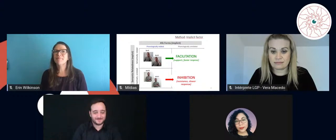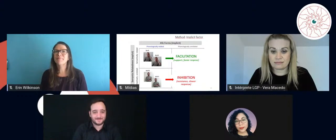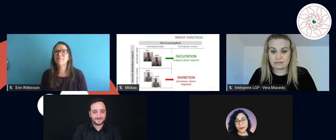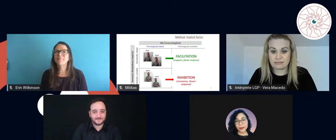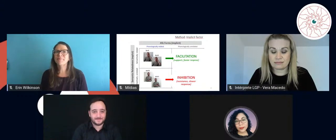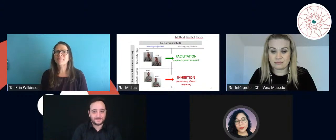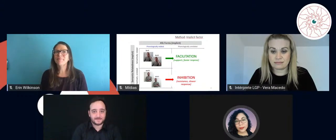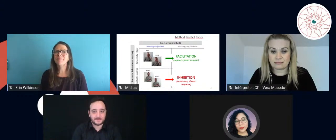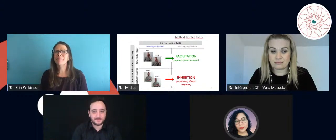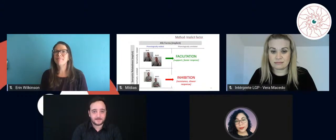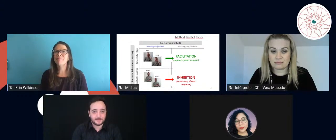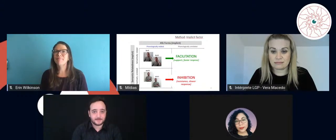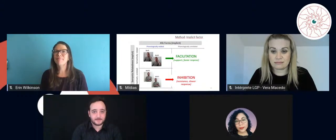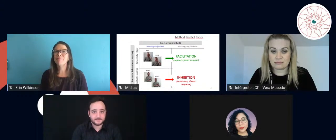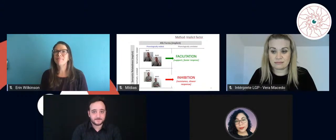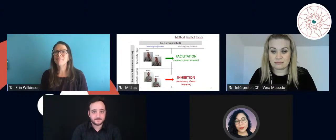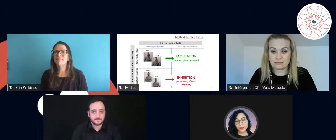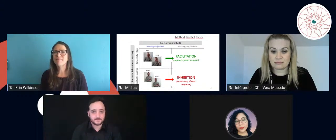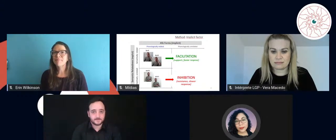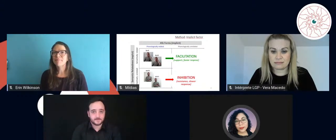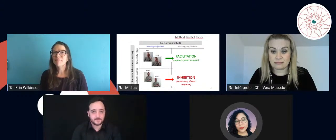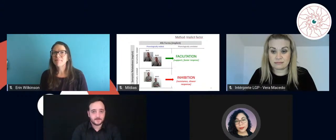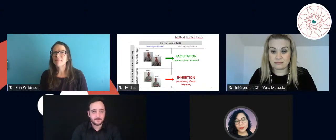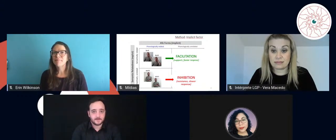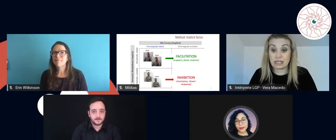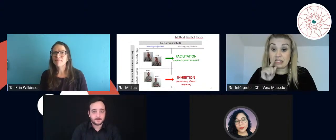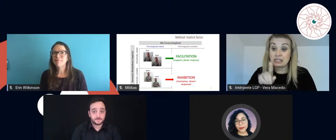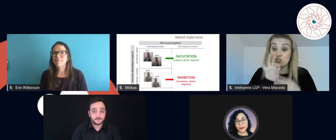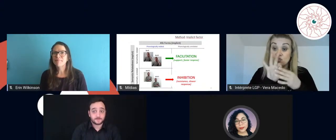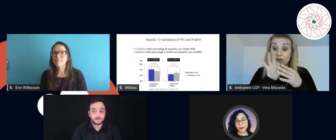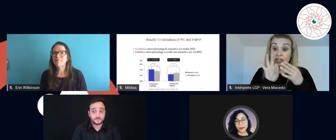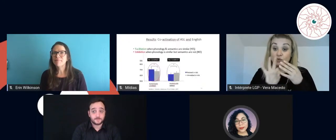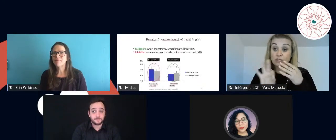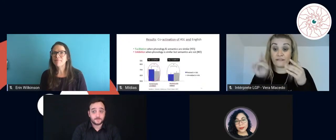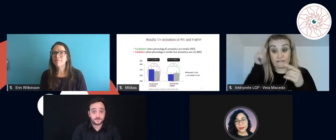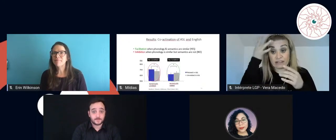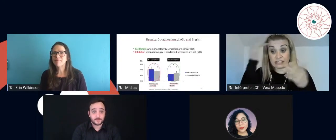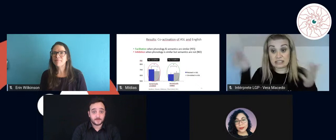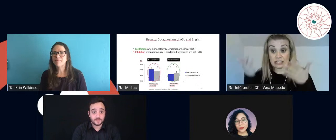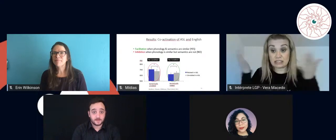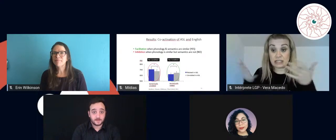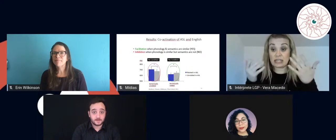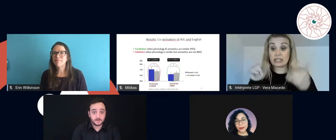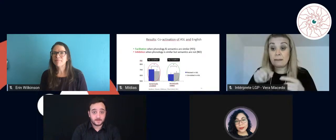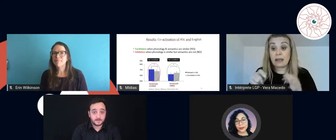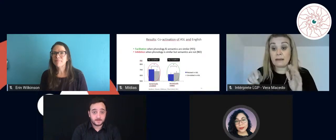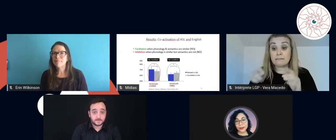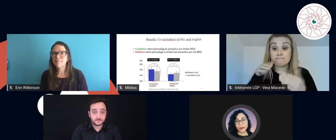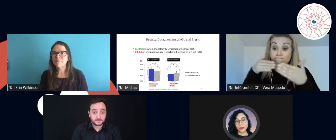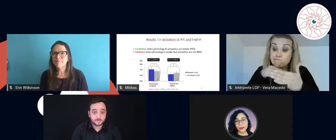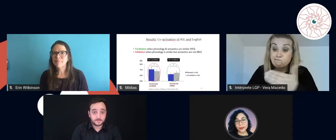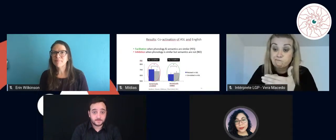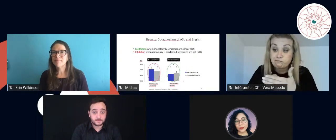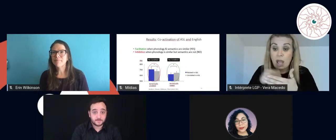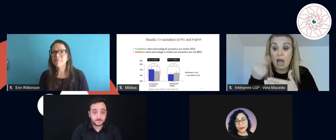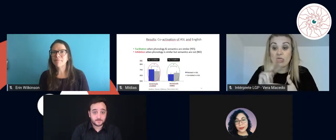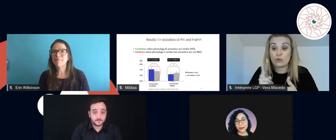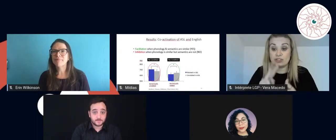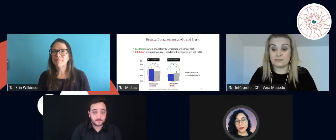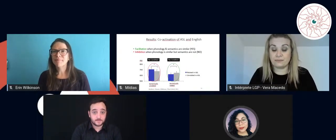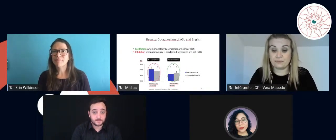similaridade. E nós temos são esses fatores de que facilitam e inibem a percepção desse